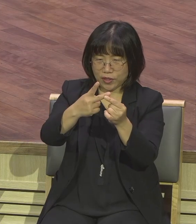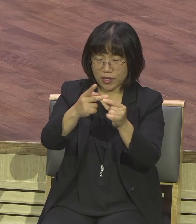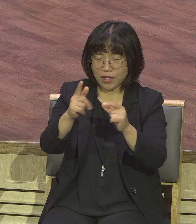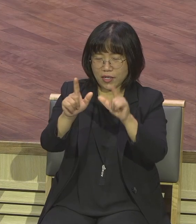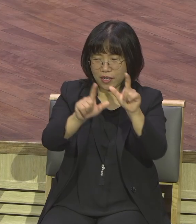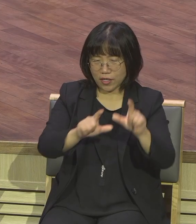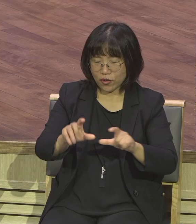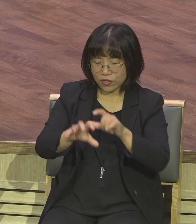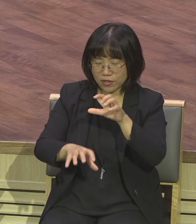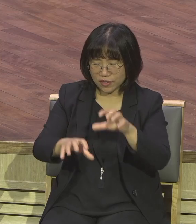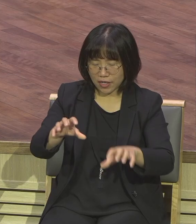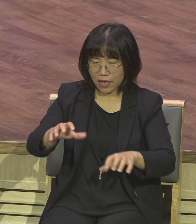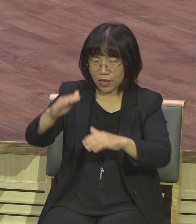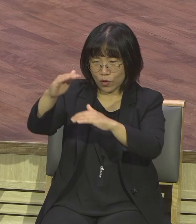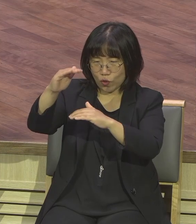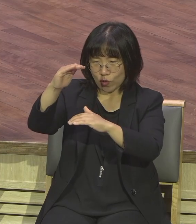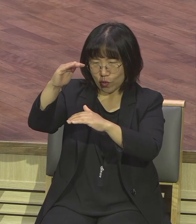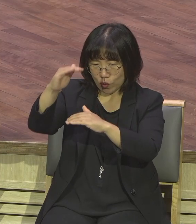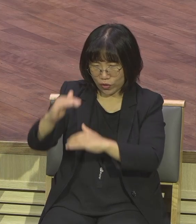콘텐츠입니다.